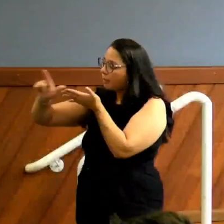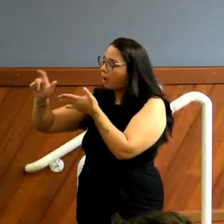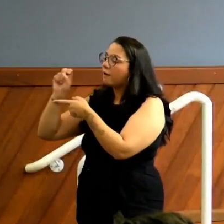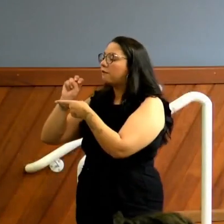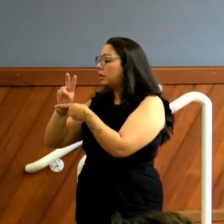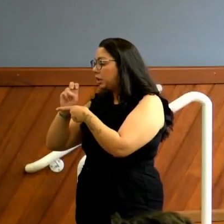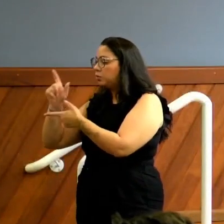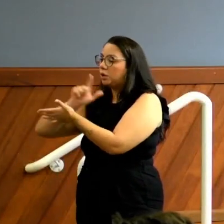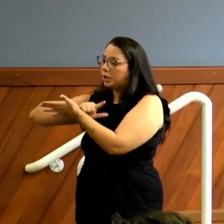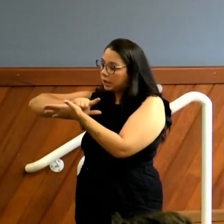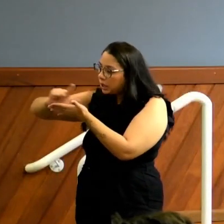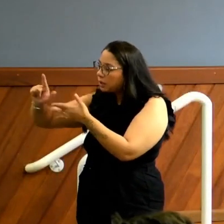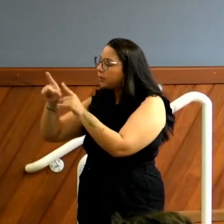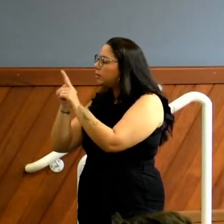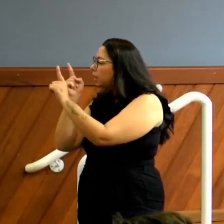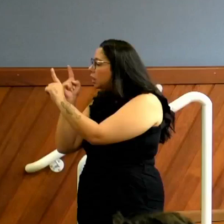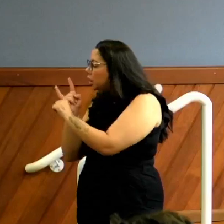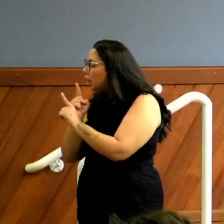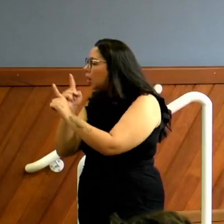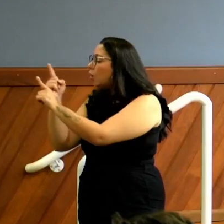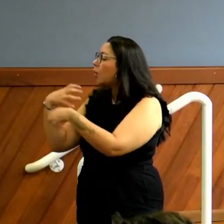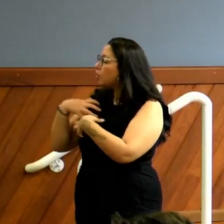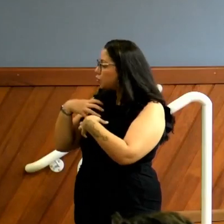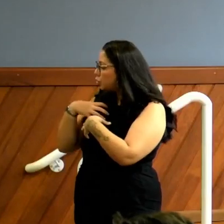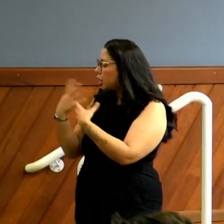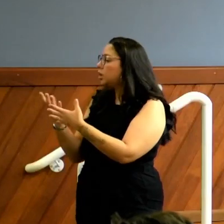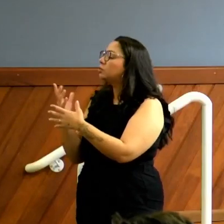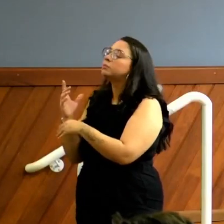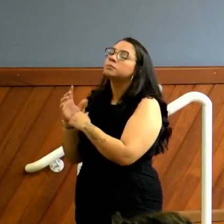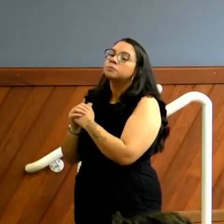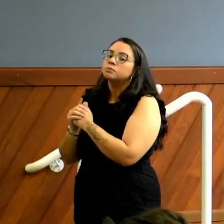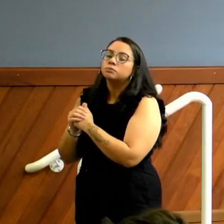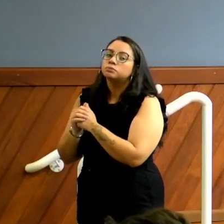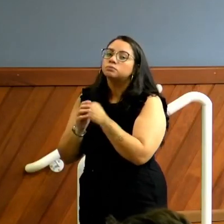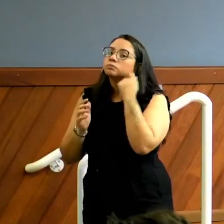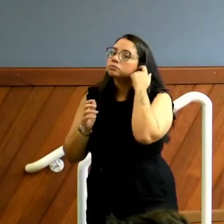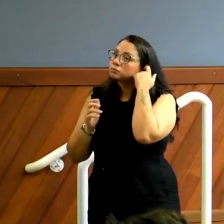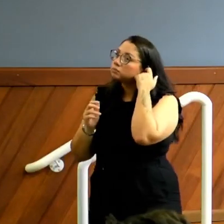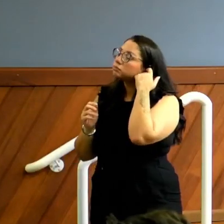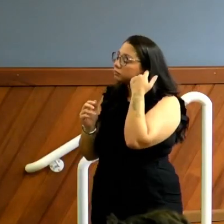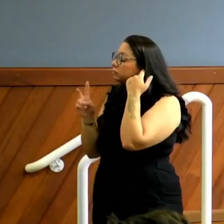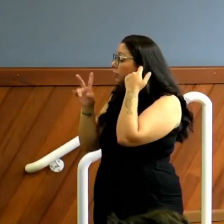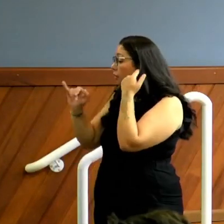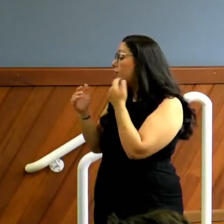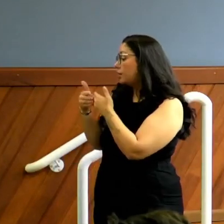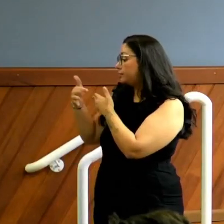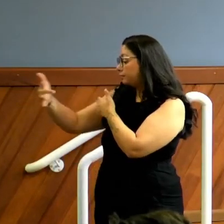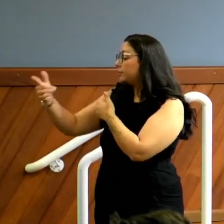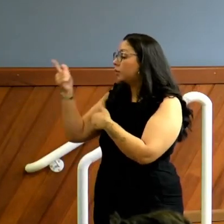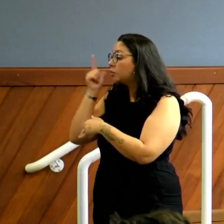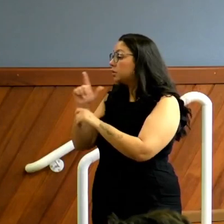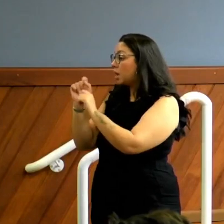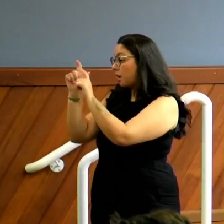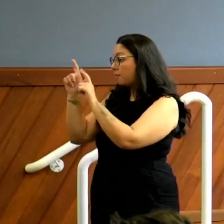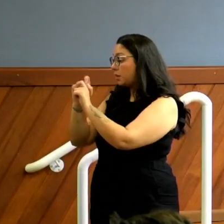identificar formato, ele vai equilibrar os formatos a ponto de que a longo prazo aquilo vai continuar abrindo. Mesmo